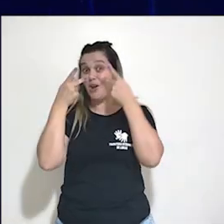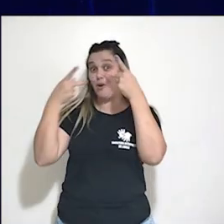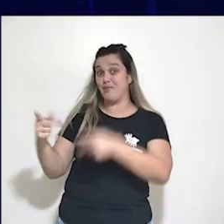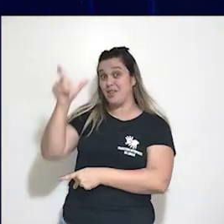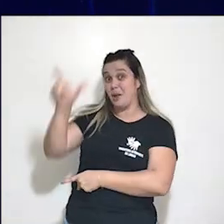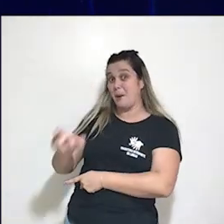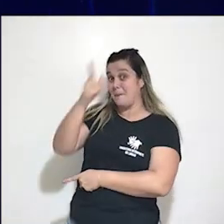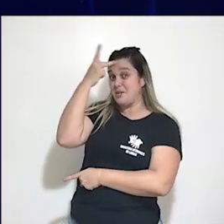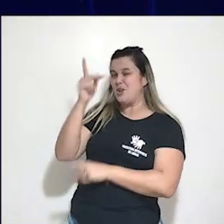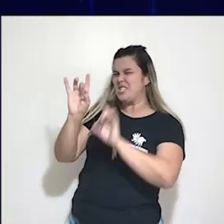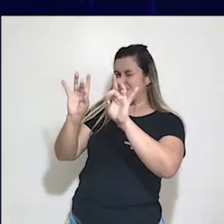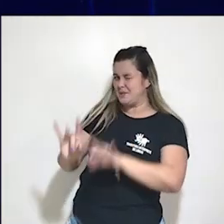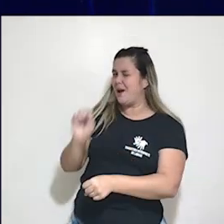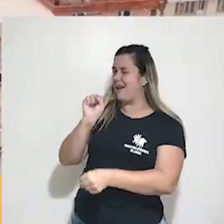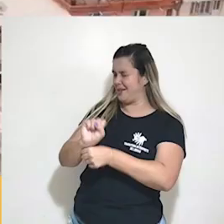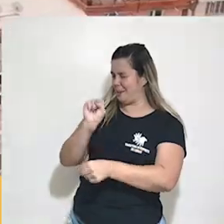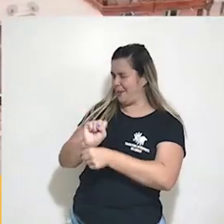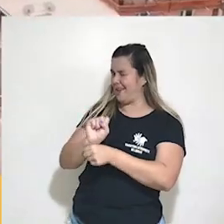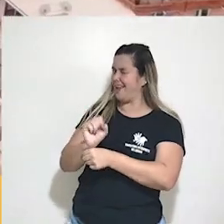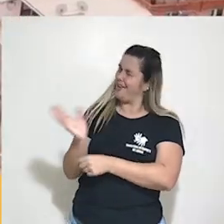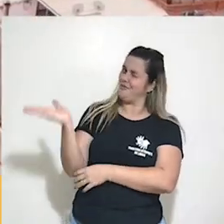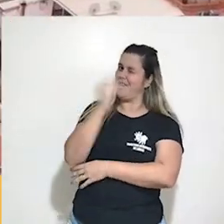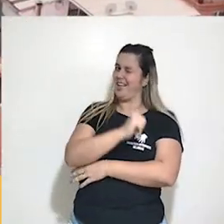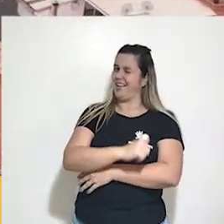muito especial. Não sai daí!